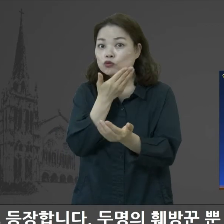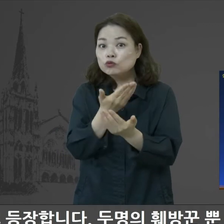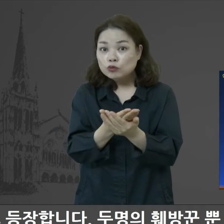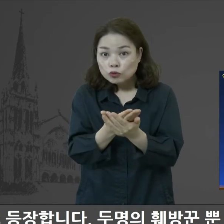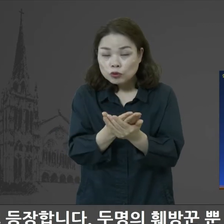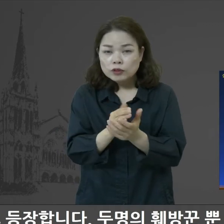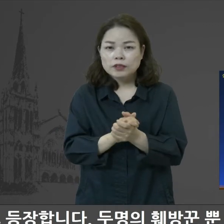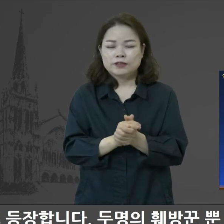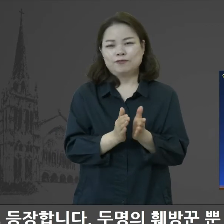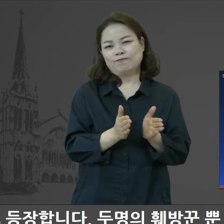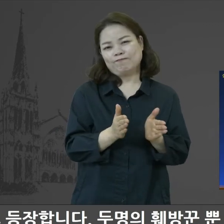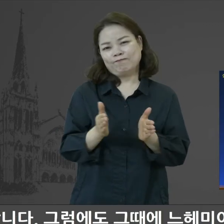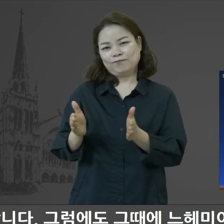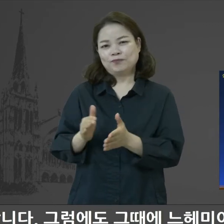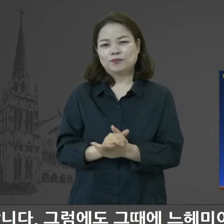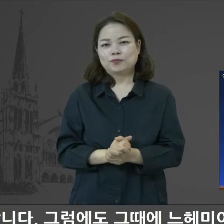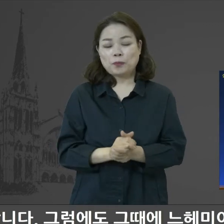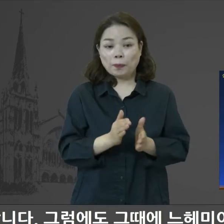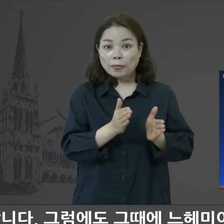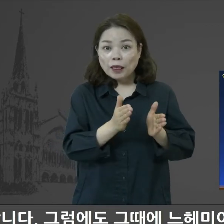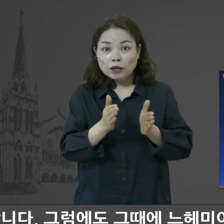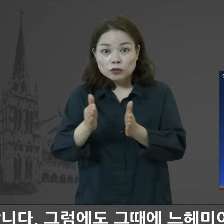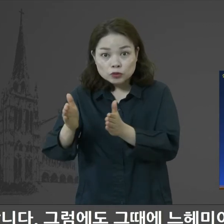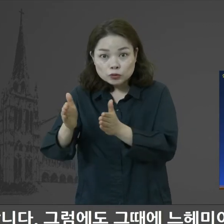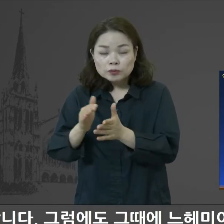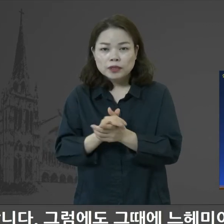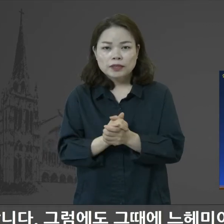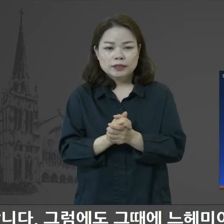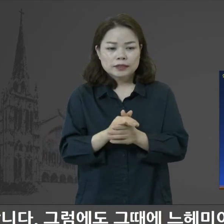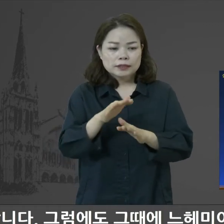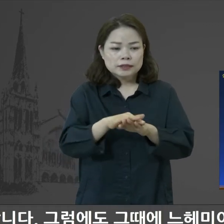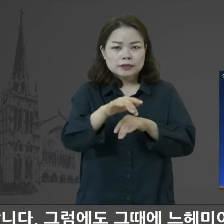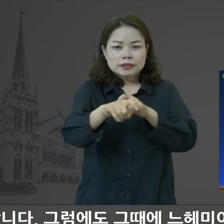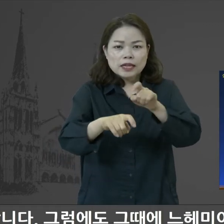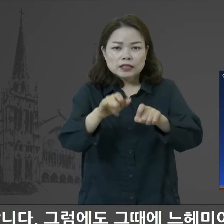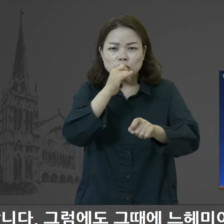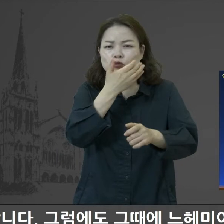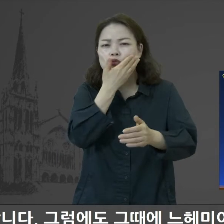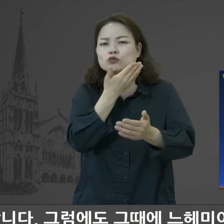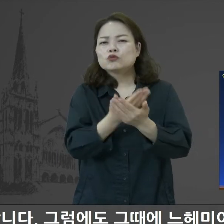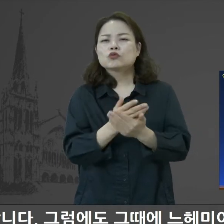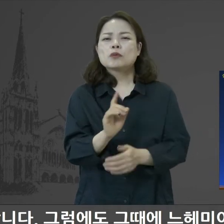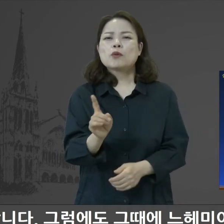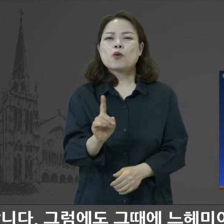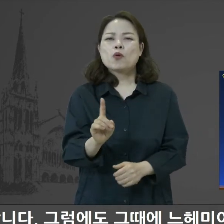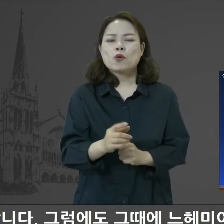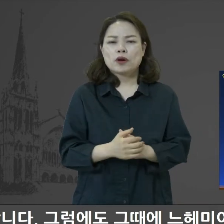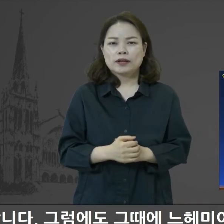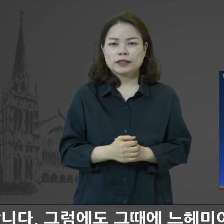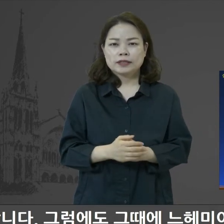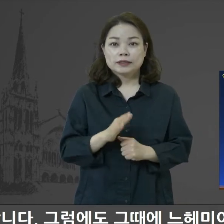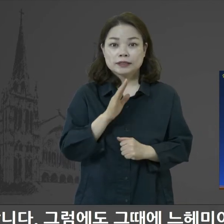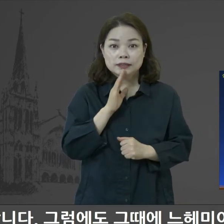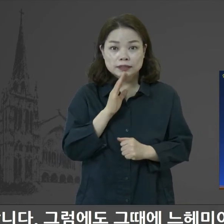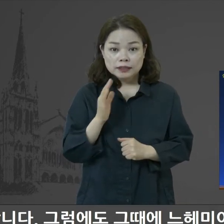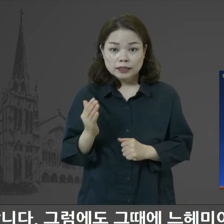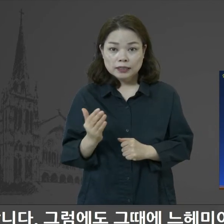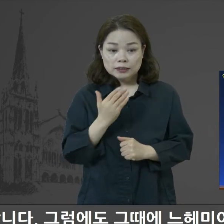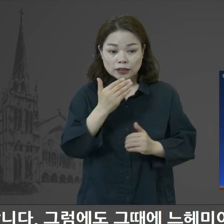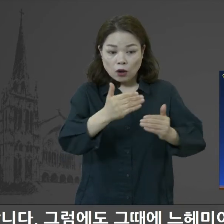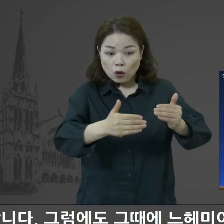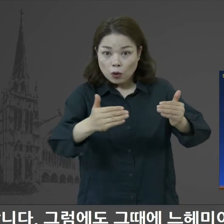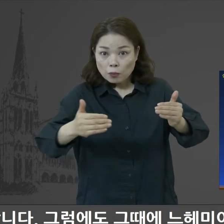것이 준비였어요. 준비였다면 실행에 있어서 중요한 것은 뭘까요? 실제